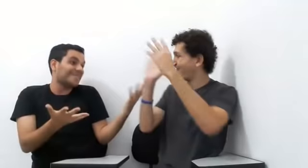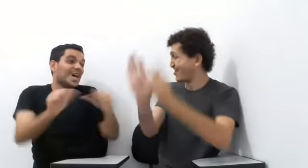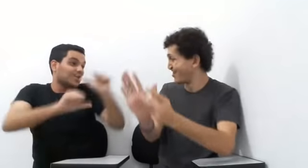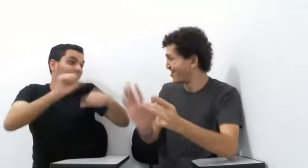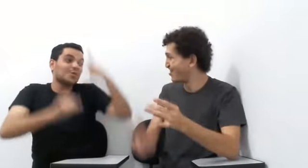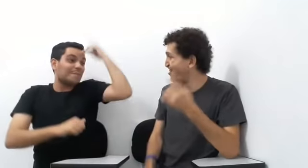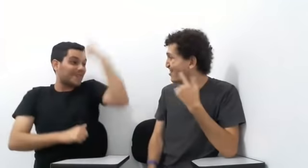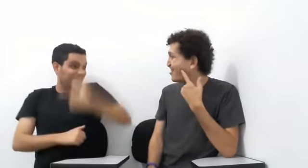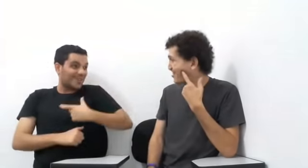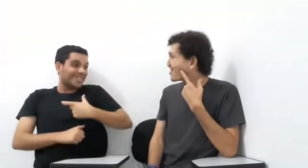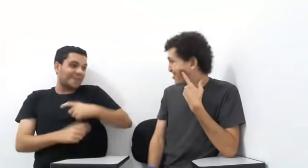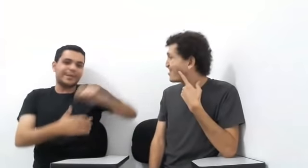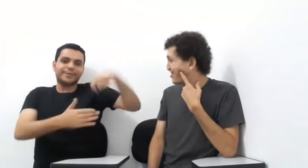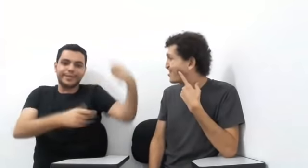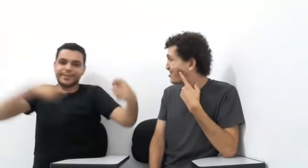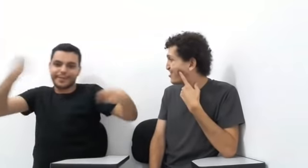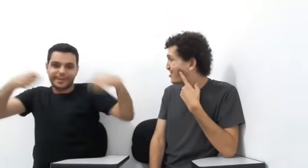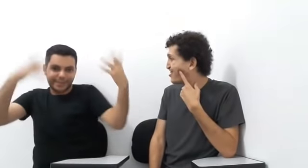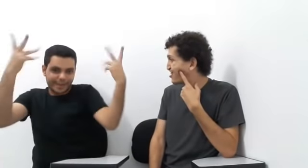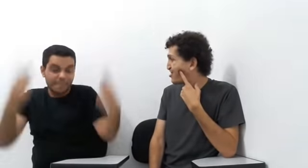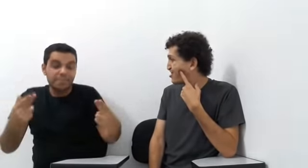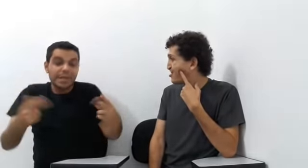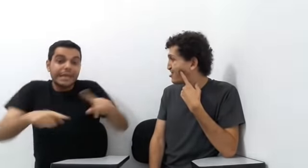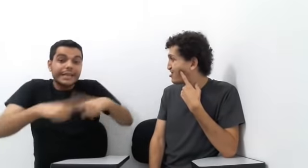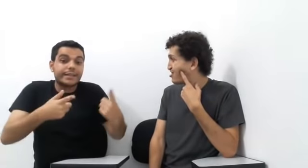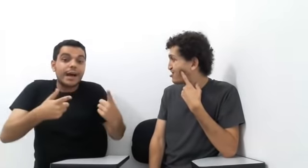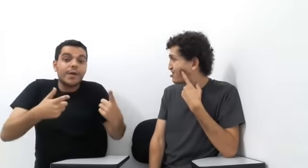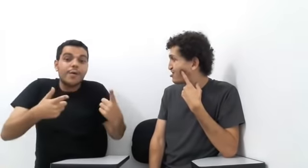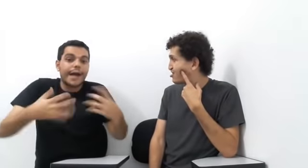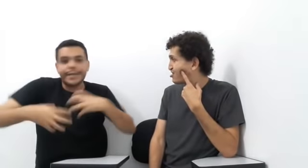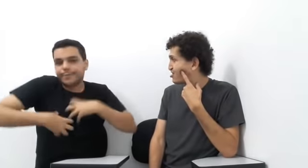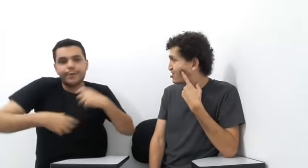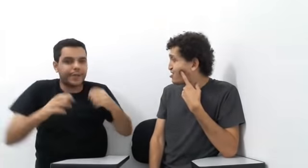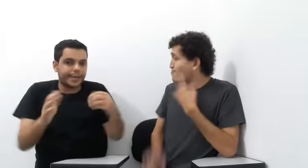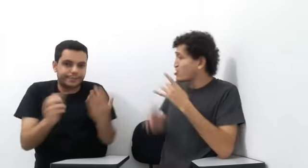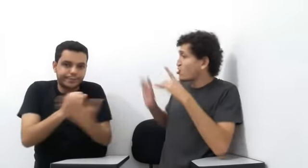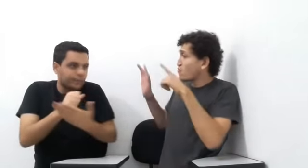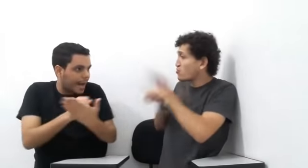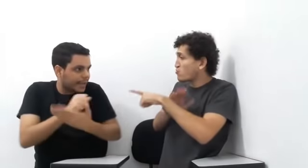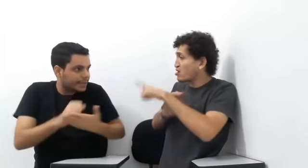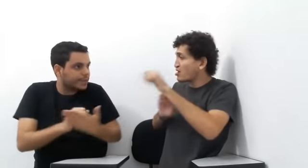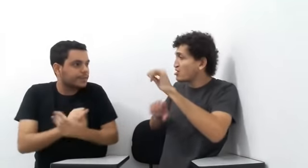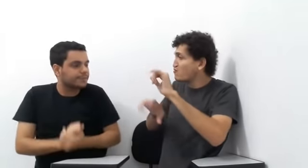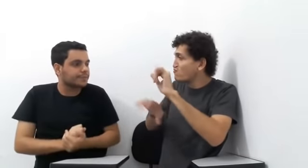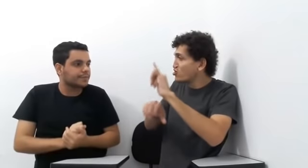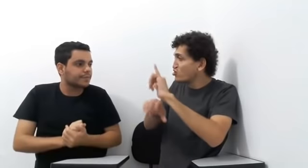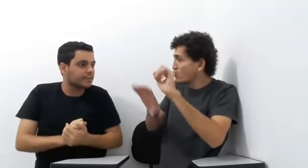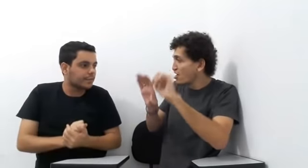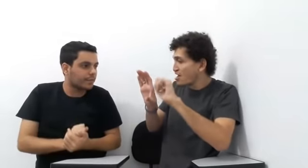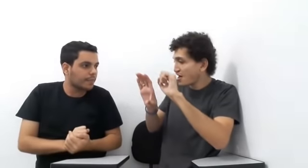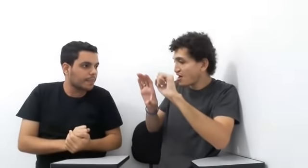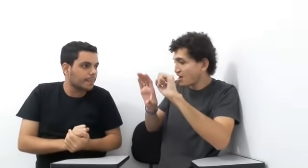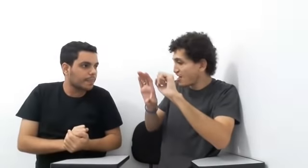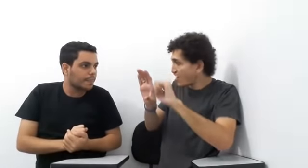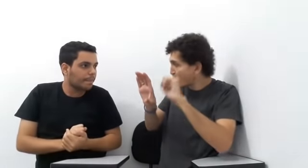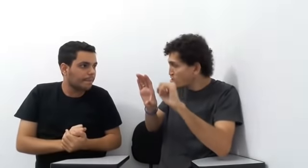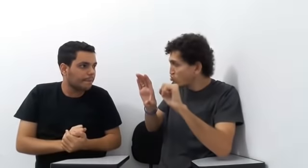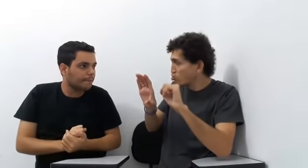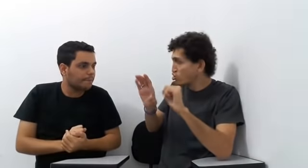Só mudou a pessoa, sabe, mas o sinal. Então, aí eu fiquei no básico. Esses vídeos eram vídeos de